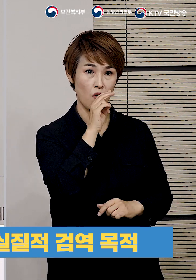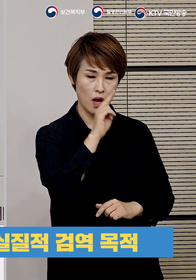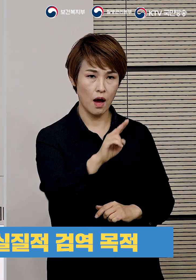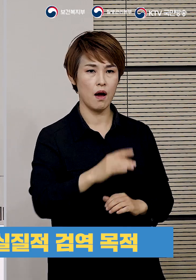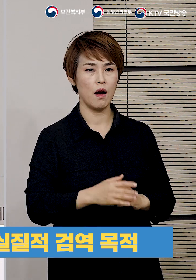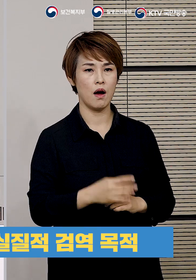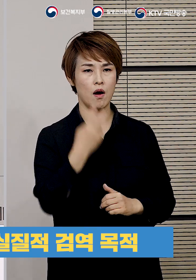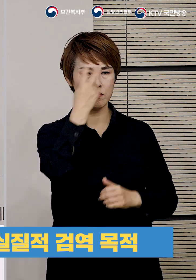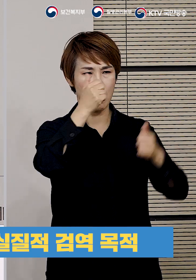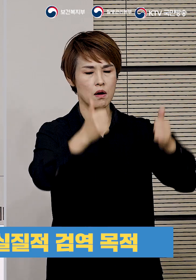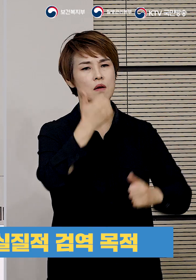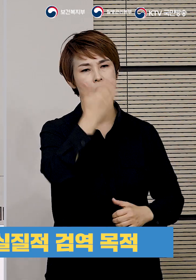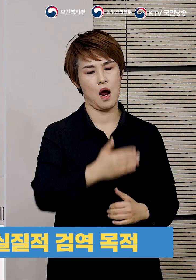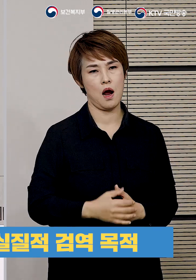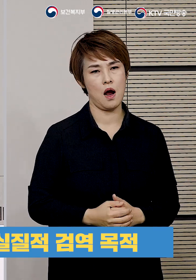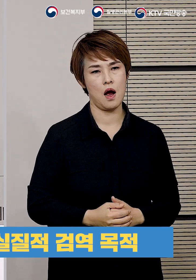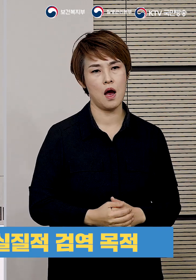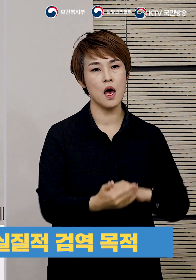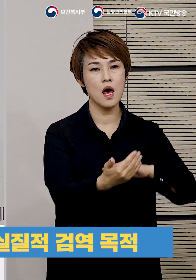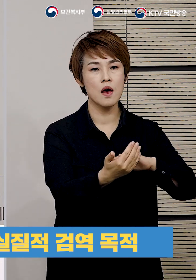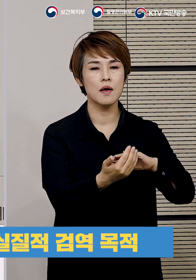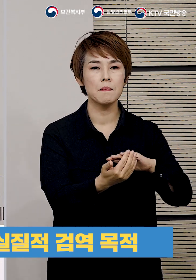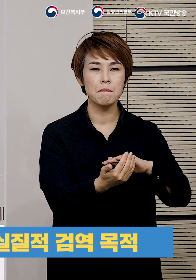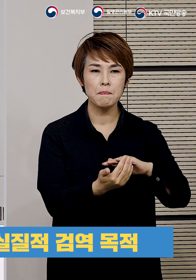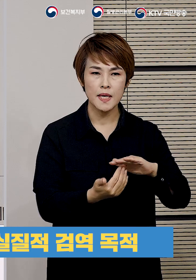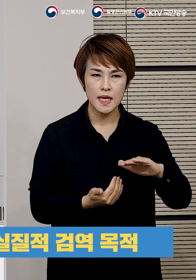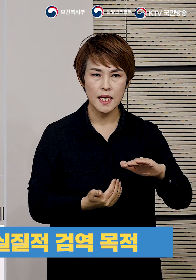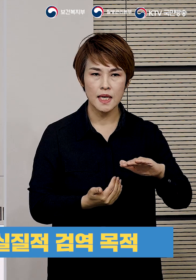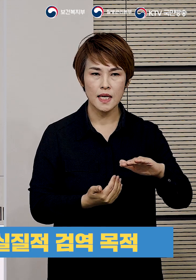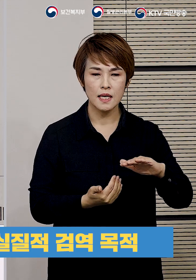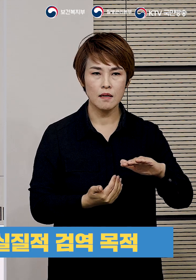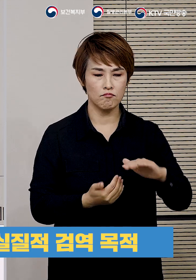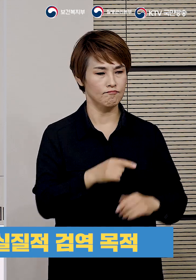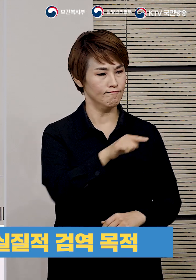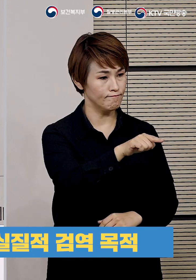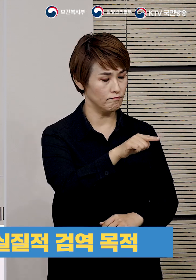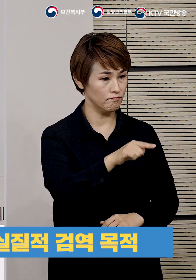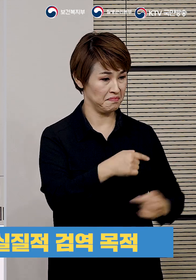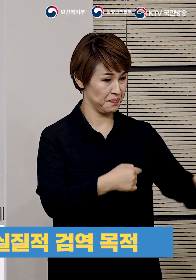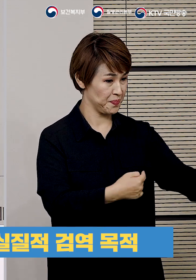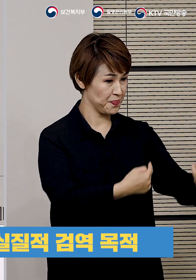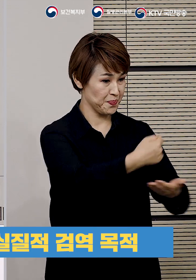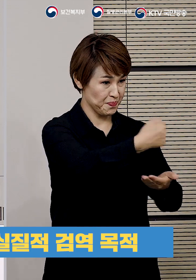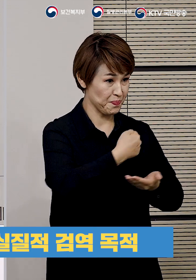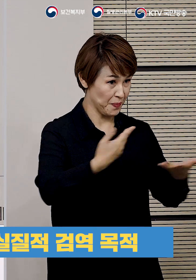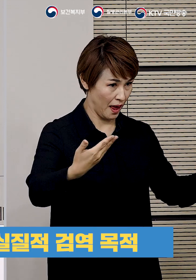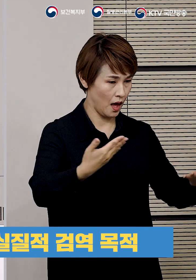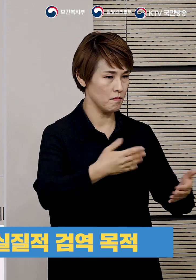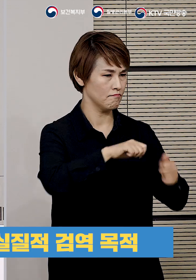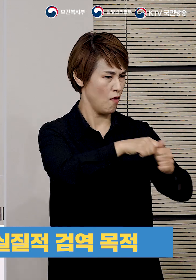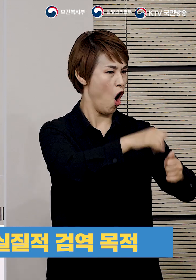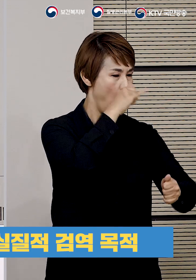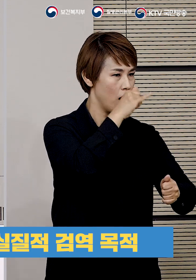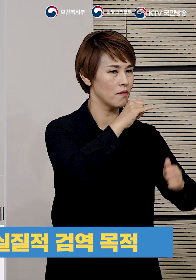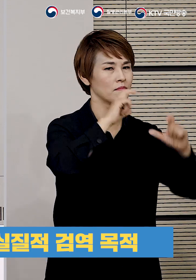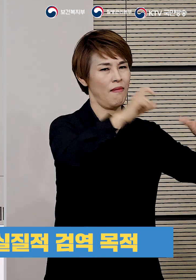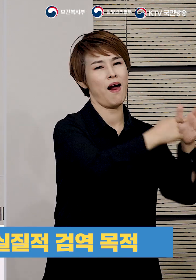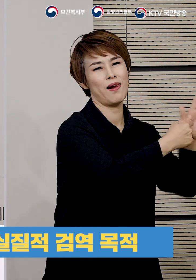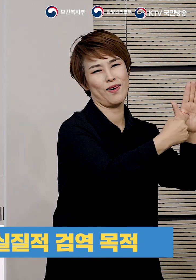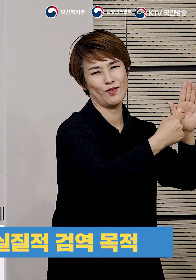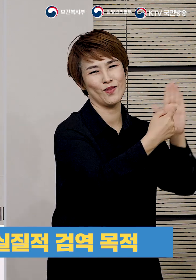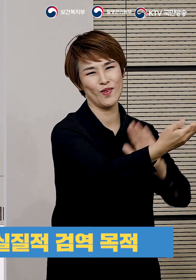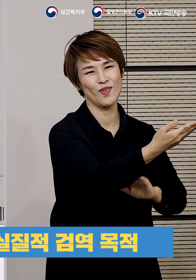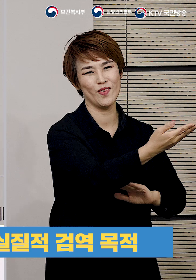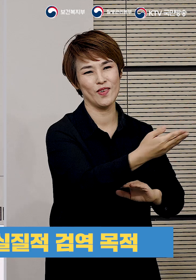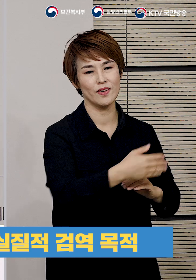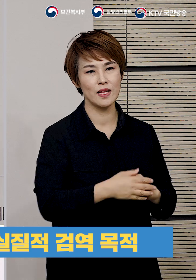통지가 있어야 실질적인 검역이 이루어지기 때문에 사전에 불이익을 사전에 고지함으로써 그 선사들이